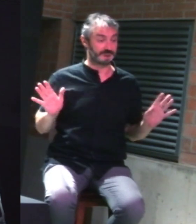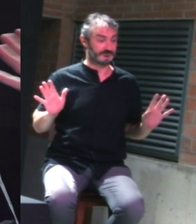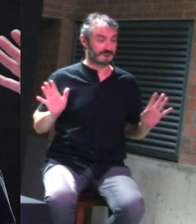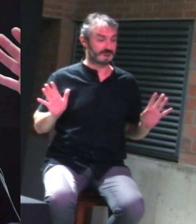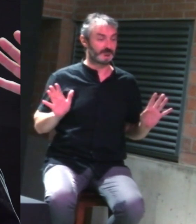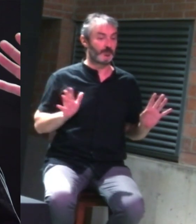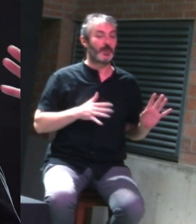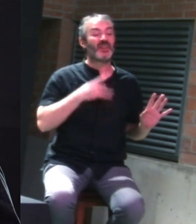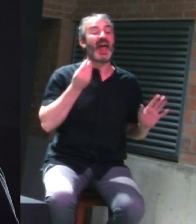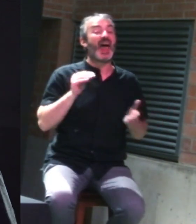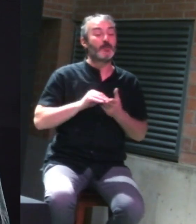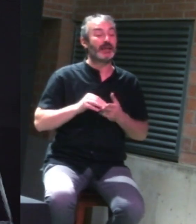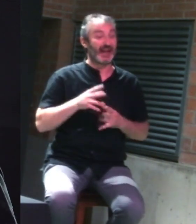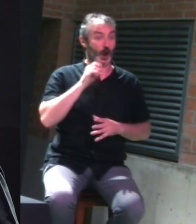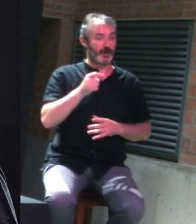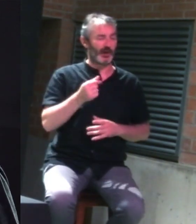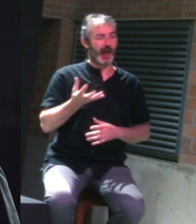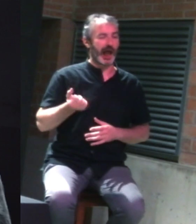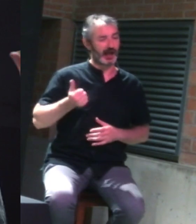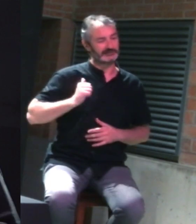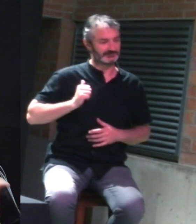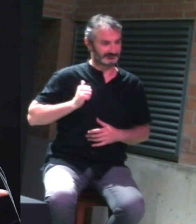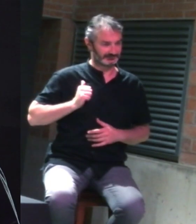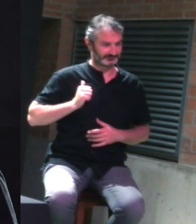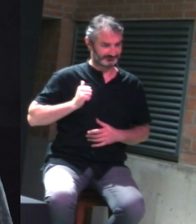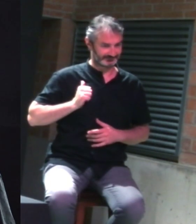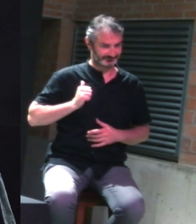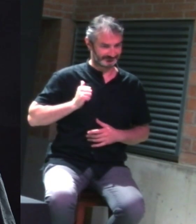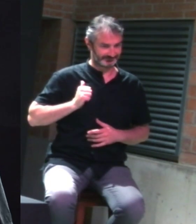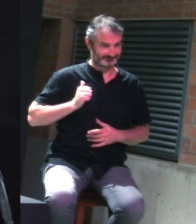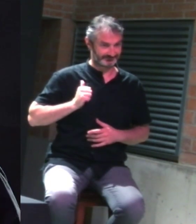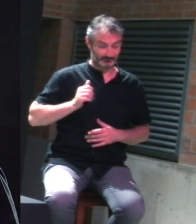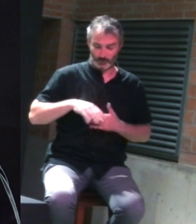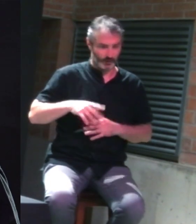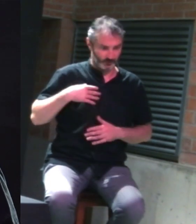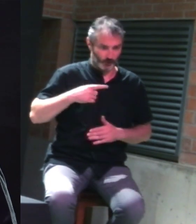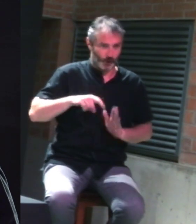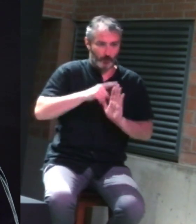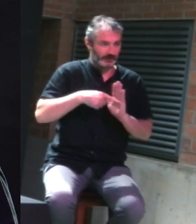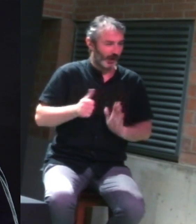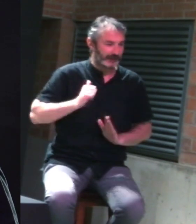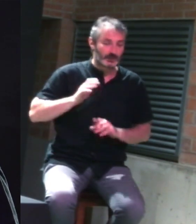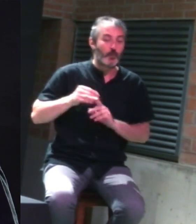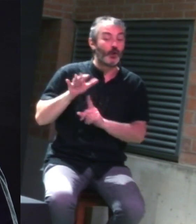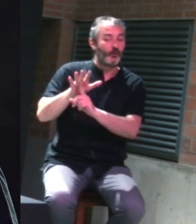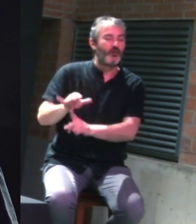cual la jugada para la economía capitalista era redonda, como bien